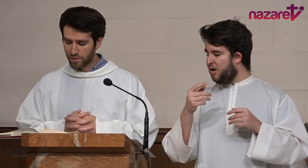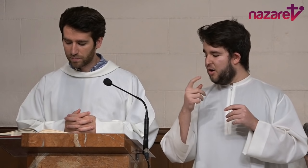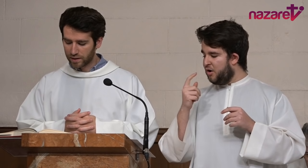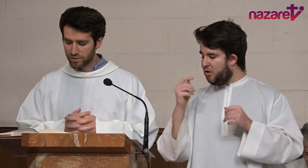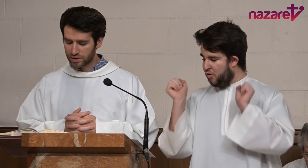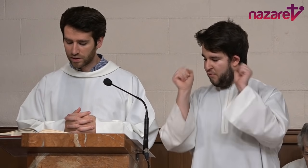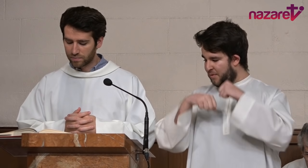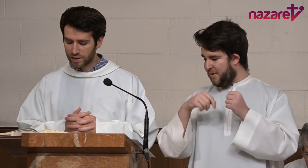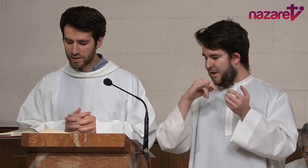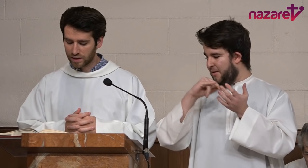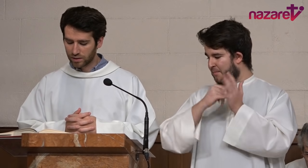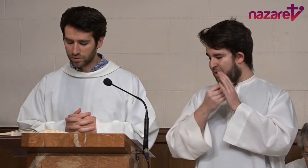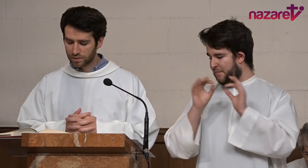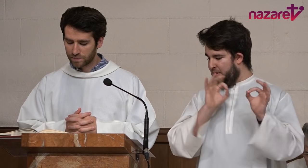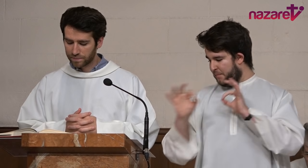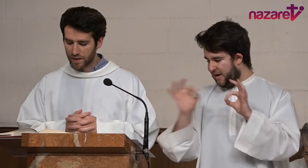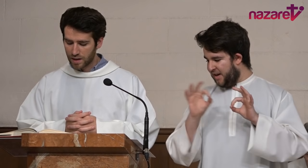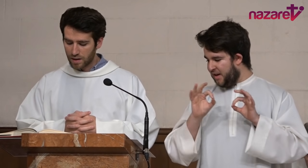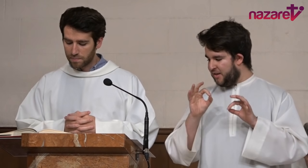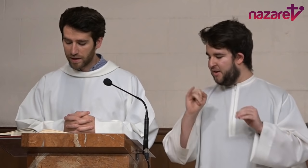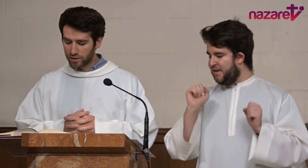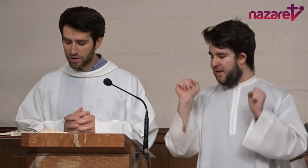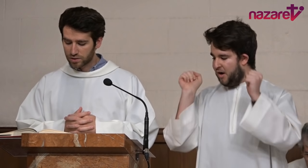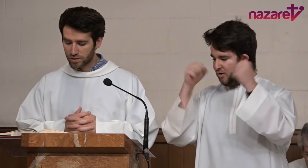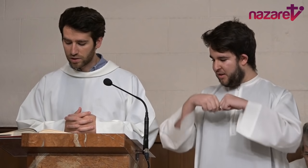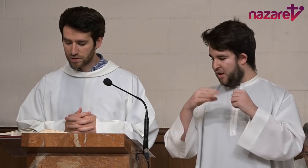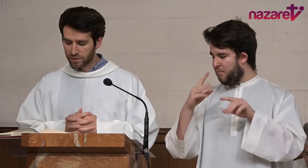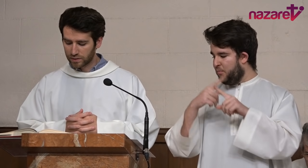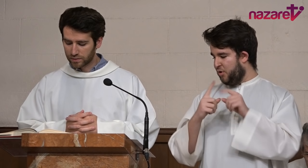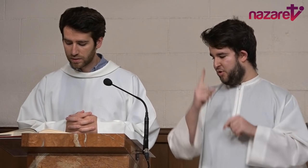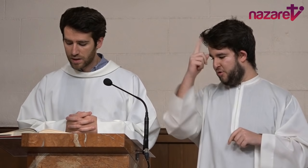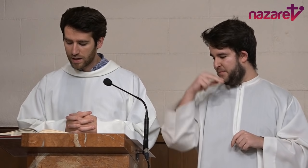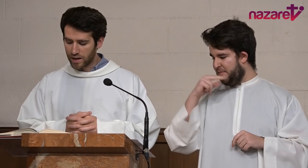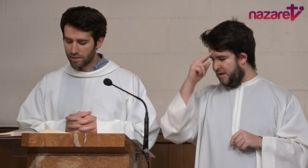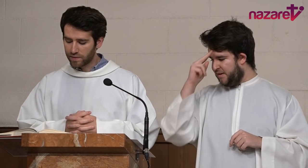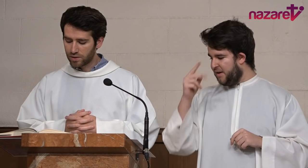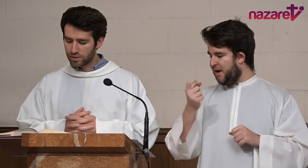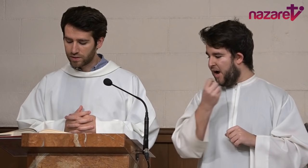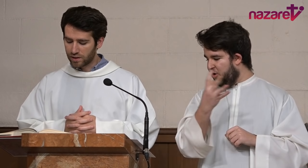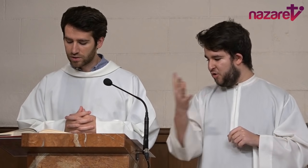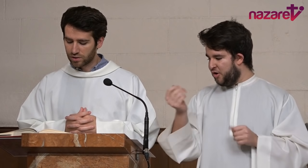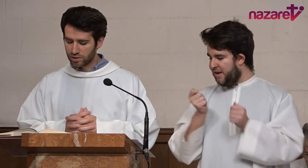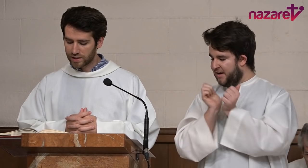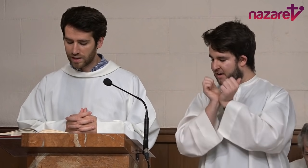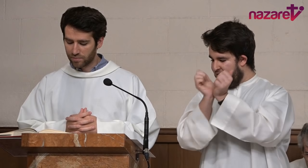por manos de hombres inicuos. Pero Dios lo resucitó, librándolo de los dolores de la